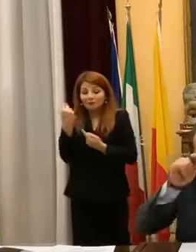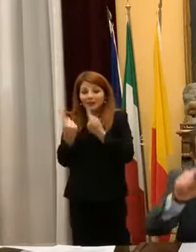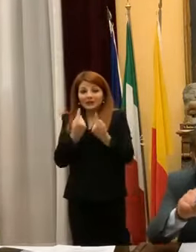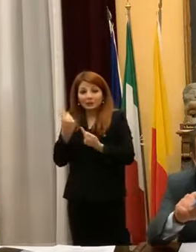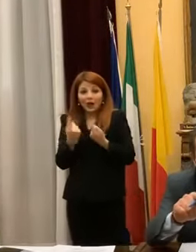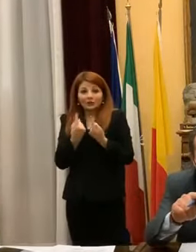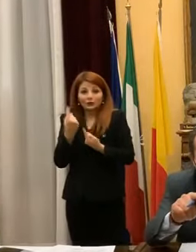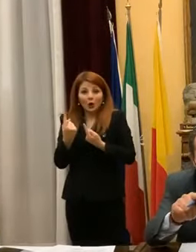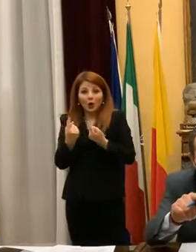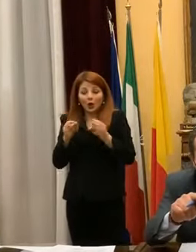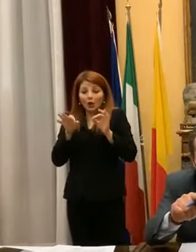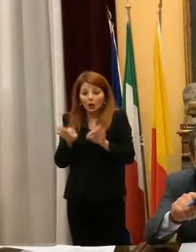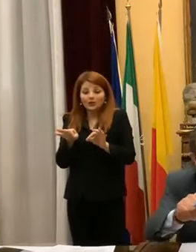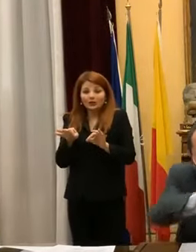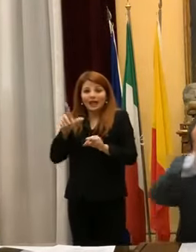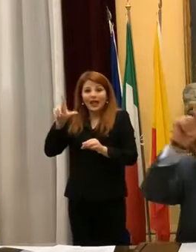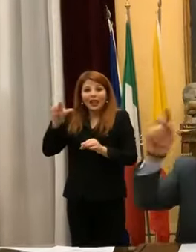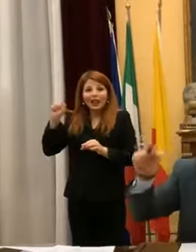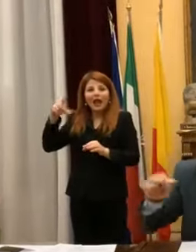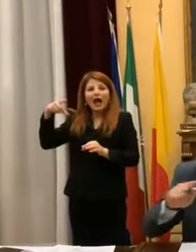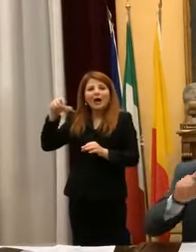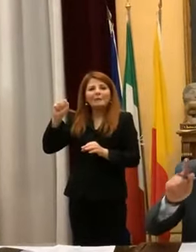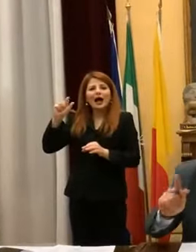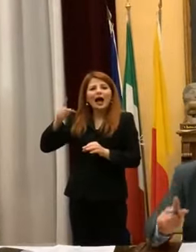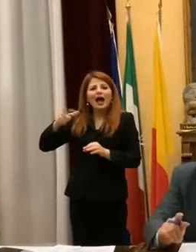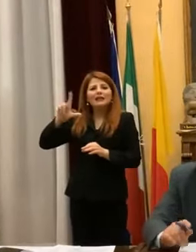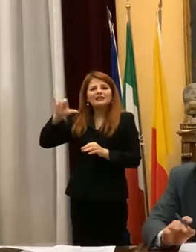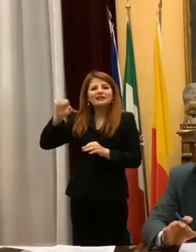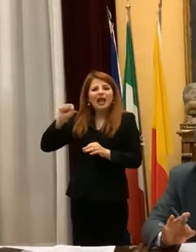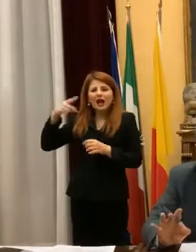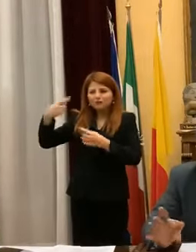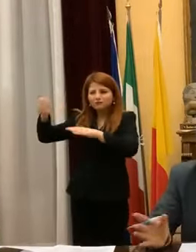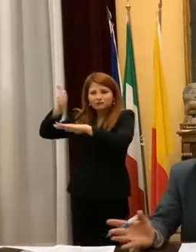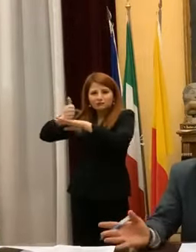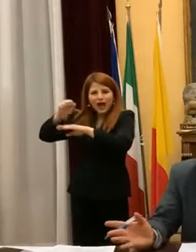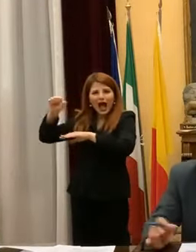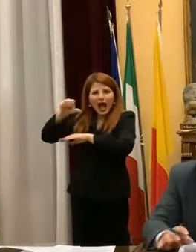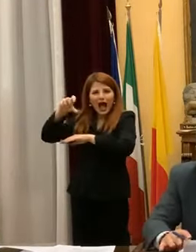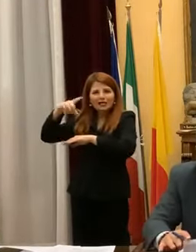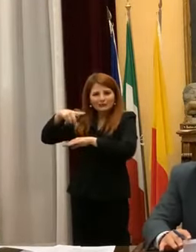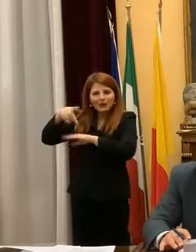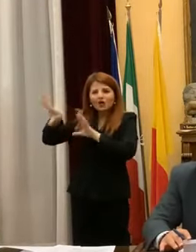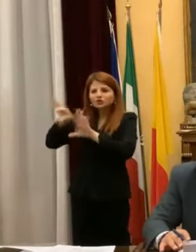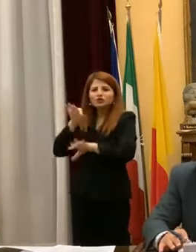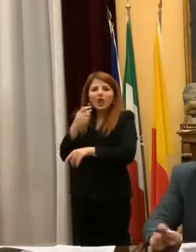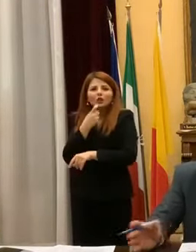sia chiaro, qua non so che tipo di connivenze ci sono, connivenze